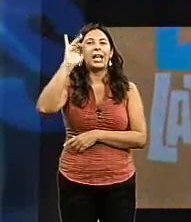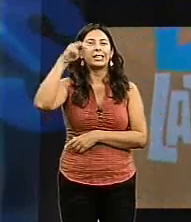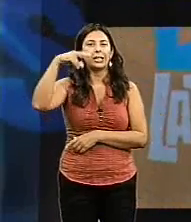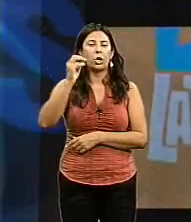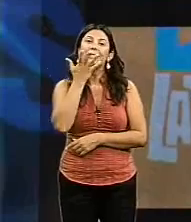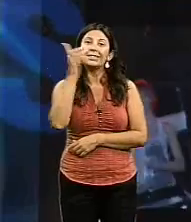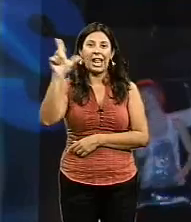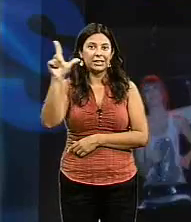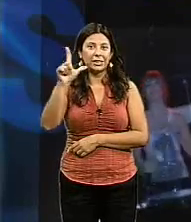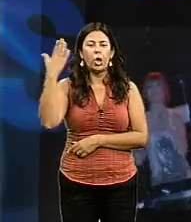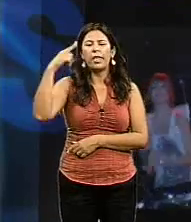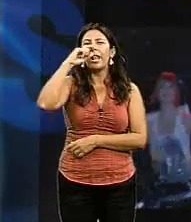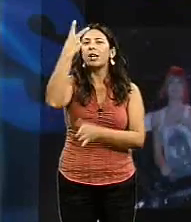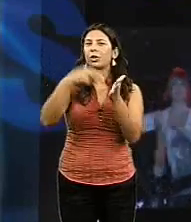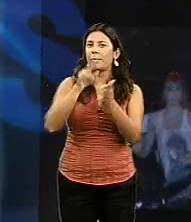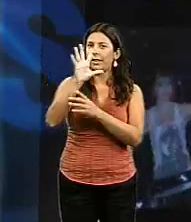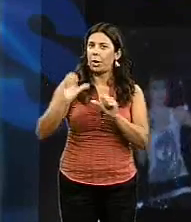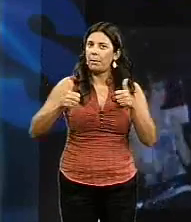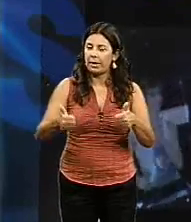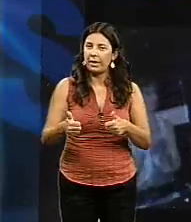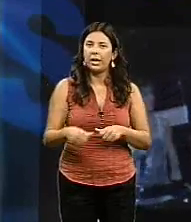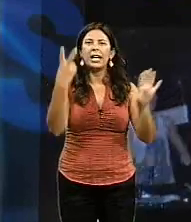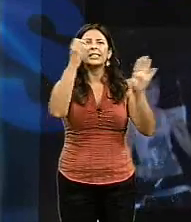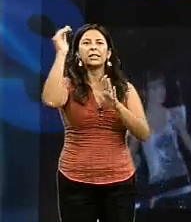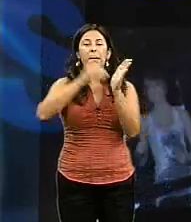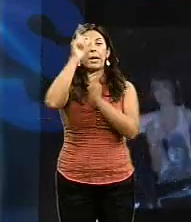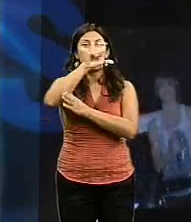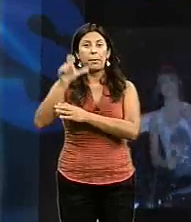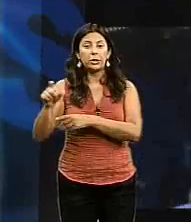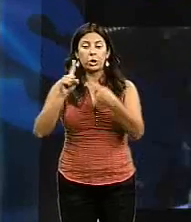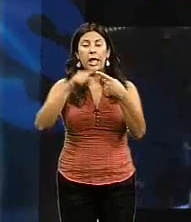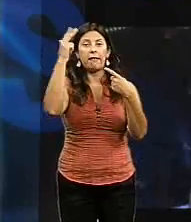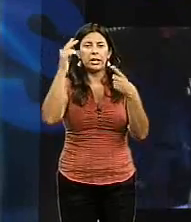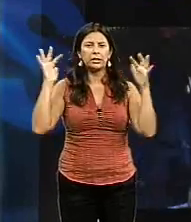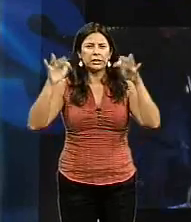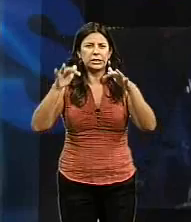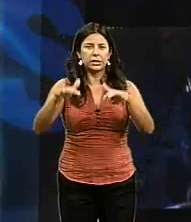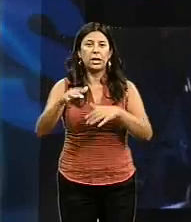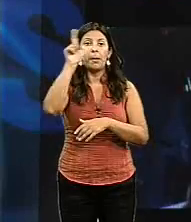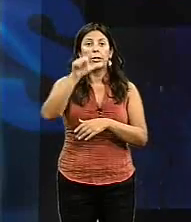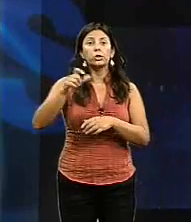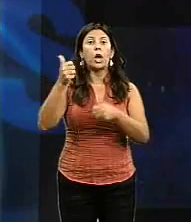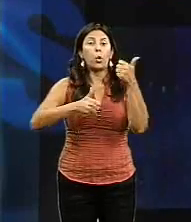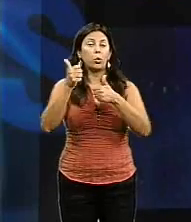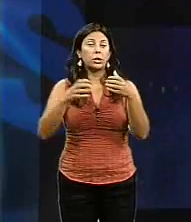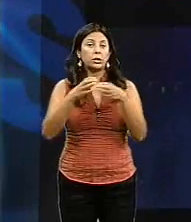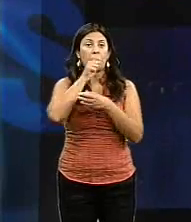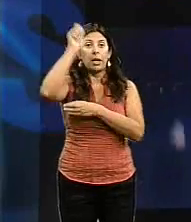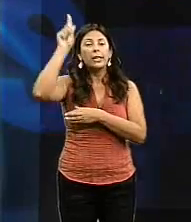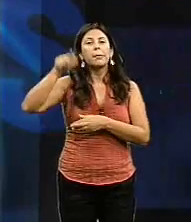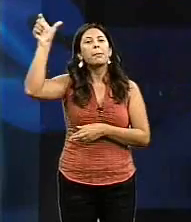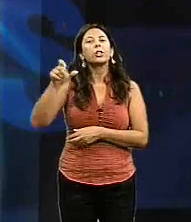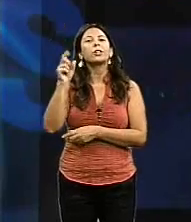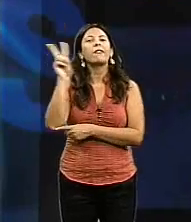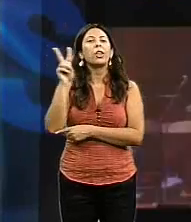2005. Después de las más de 70.000 personas que congregaron el viernes los concursantes de Operación Triunfo y el cantante venezolano